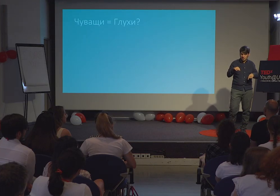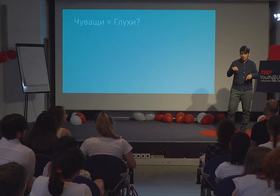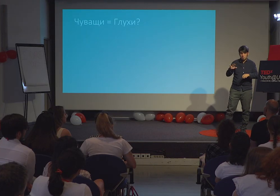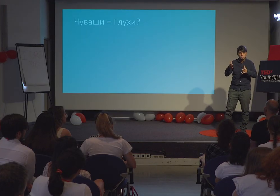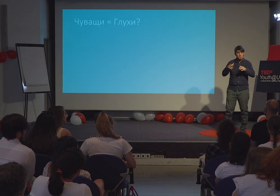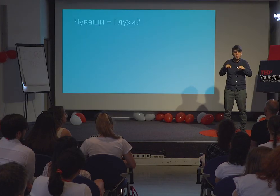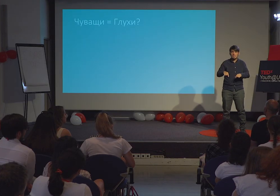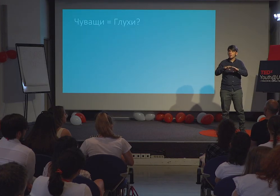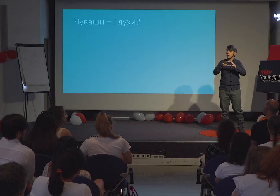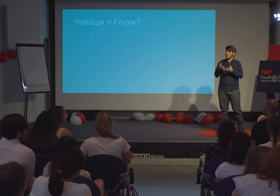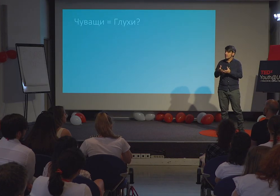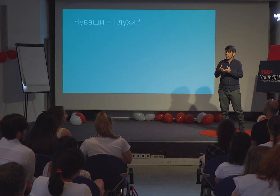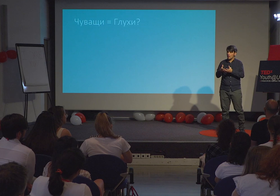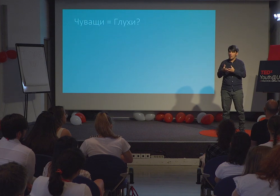Опитвам се да разбера отговор на този въпрос.